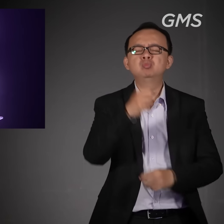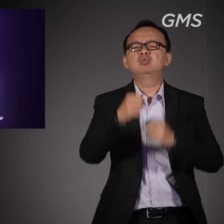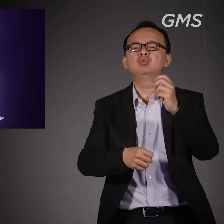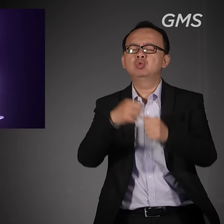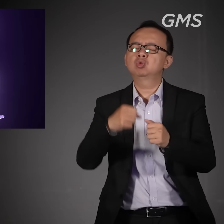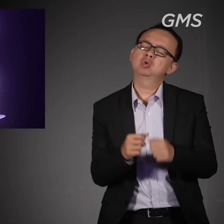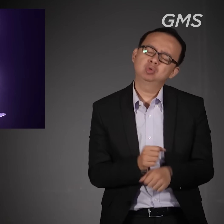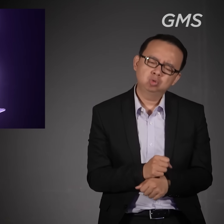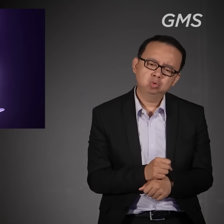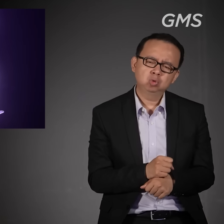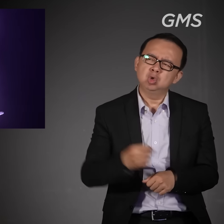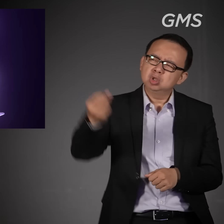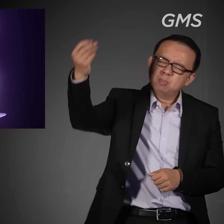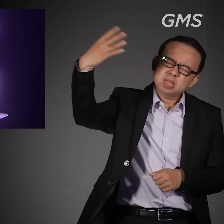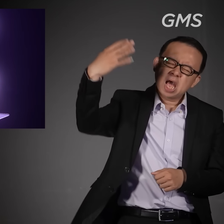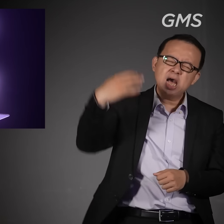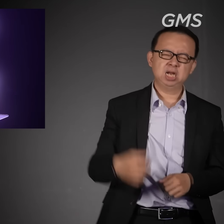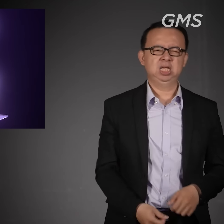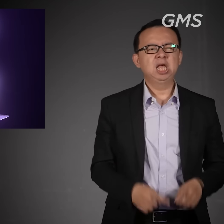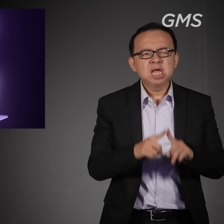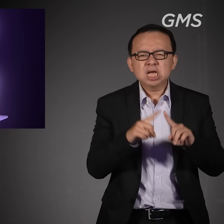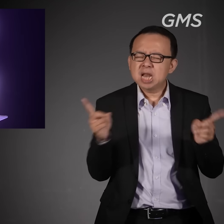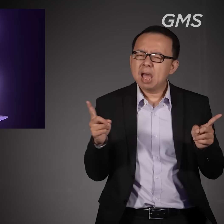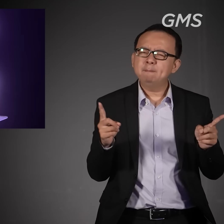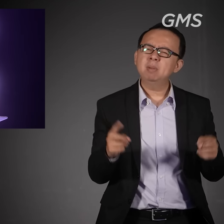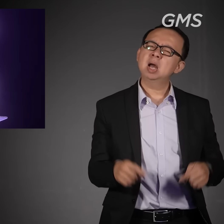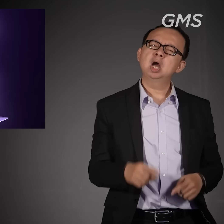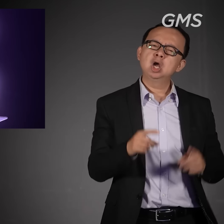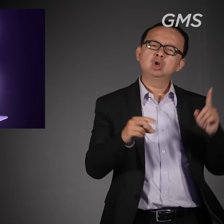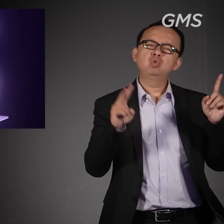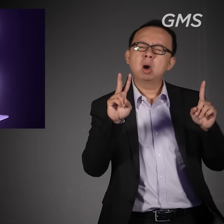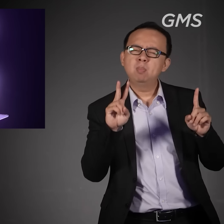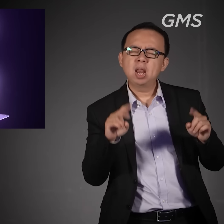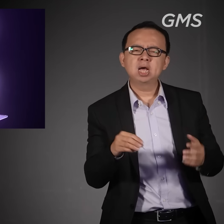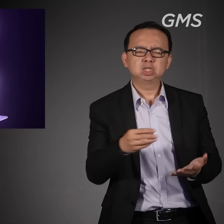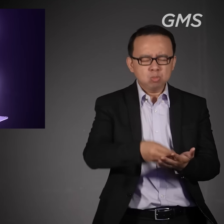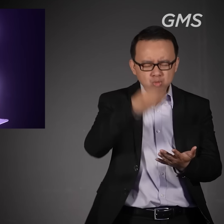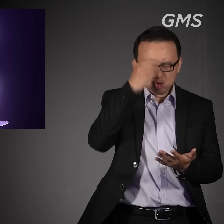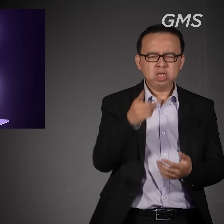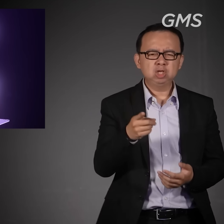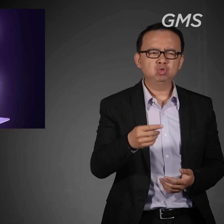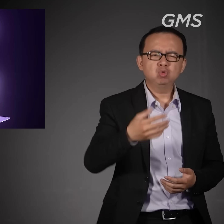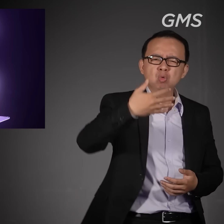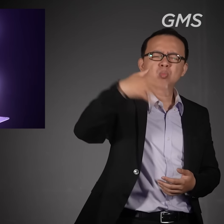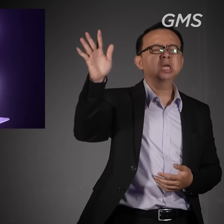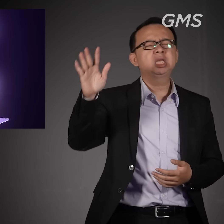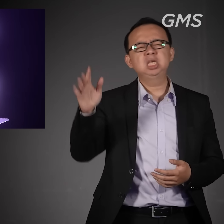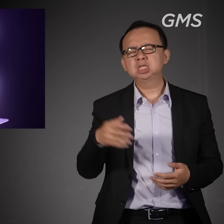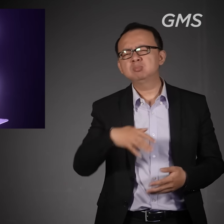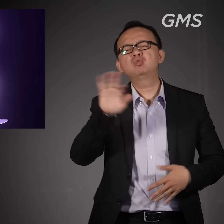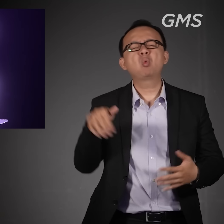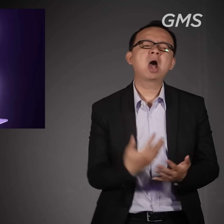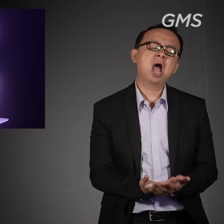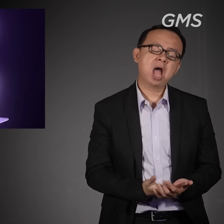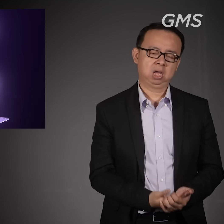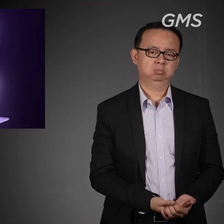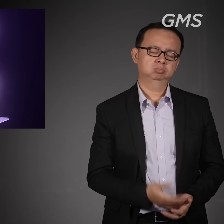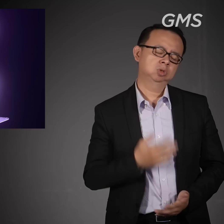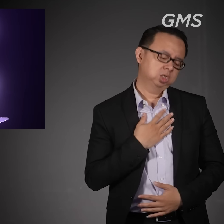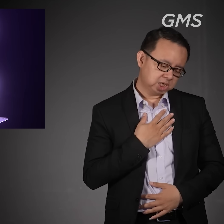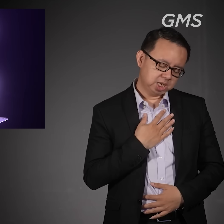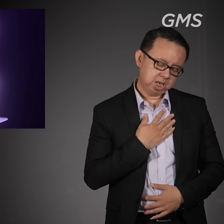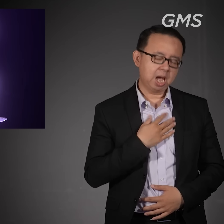tidak ditemani? Kenapa 12 langsung lenyap dan pergi? Disinilah pertanyaan saya, waktu saya